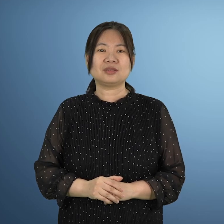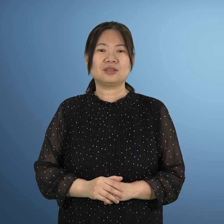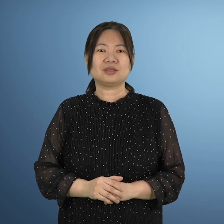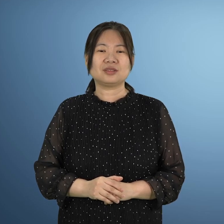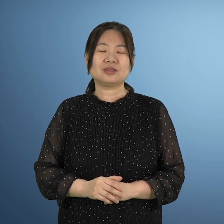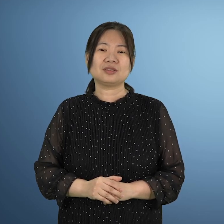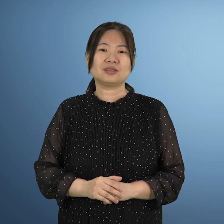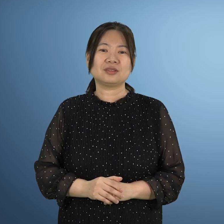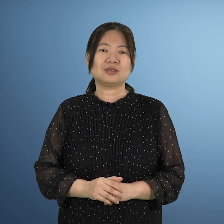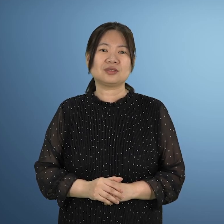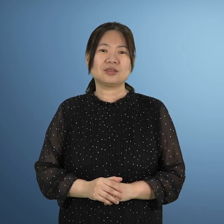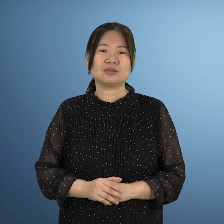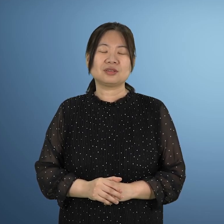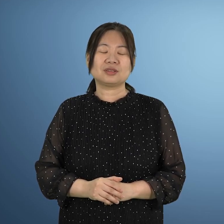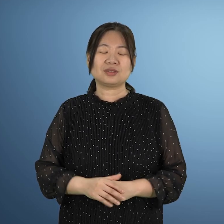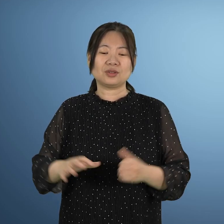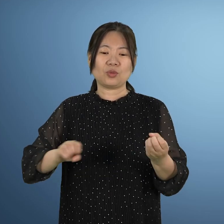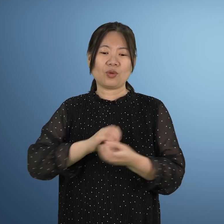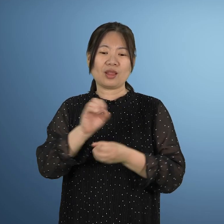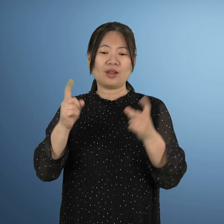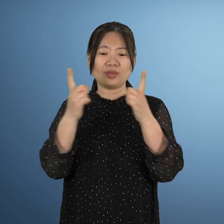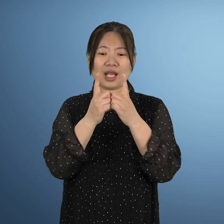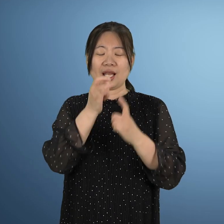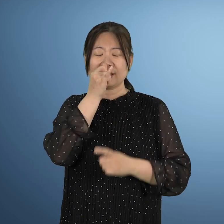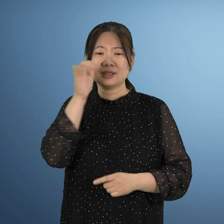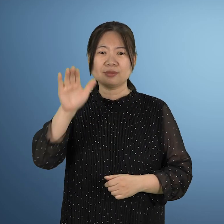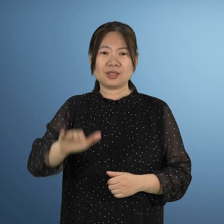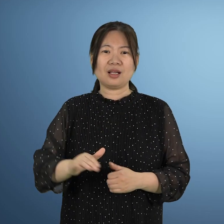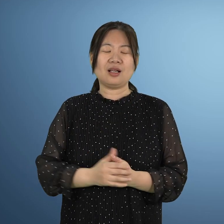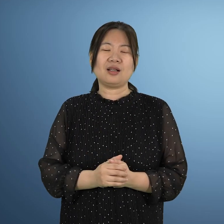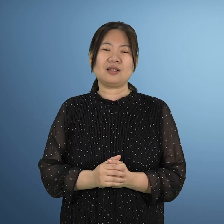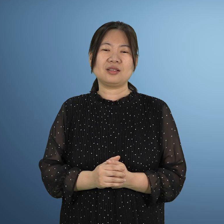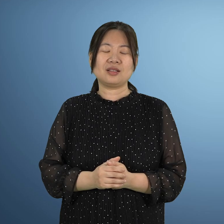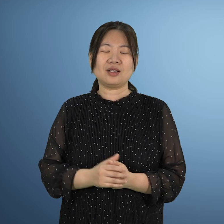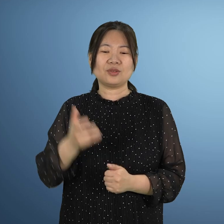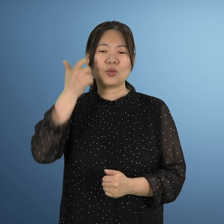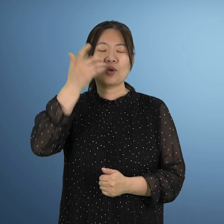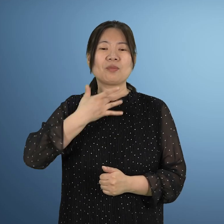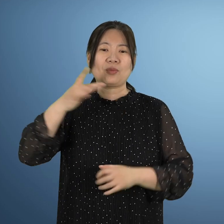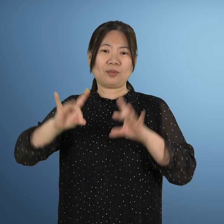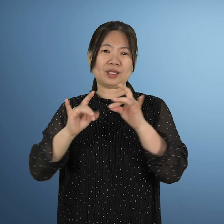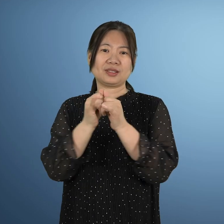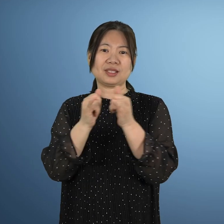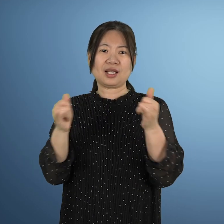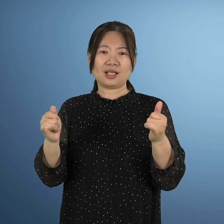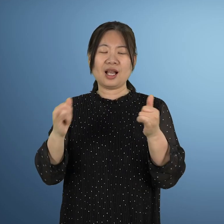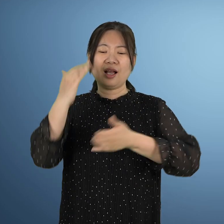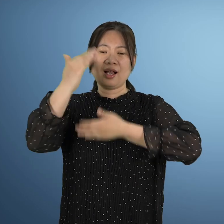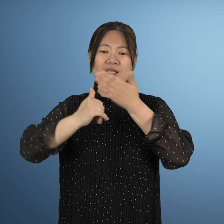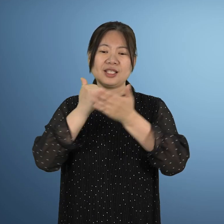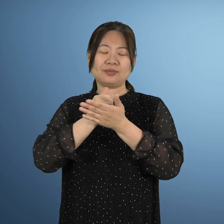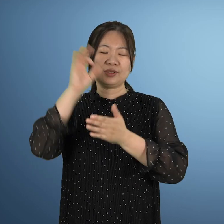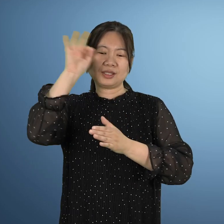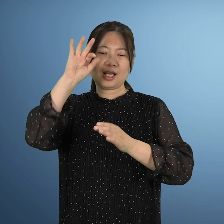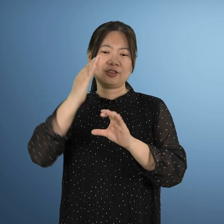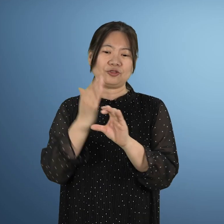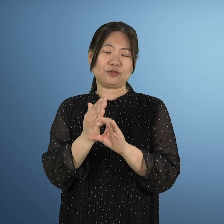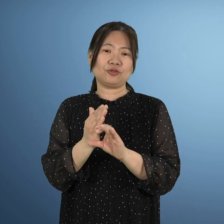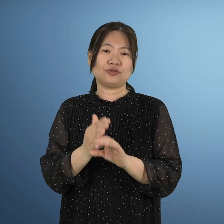근데 이 환난 속에서도 영혼의 목마른 자들이 하나님을 찾고